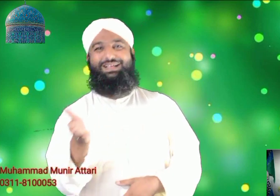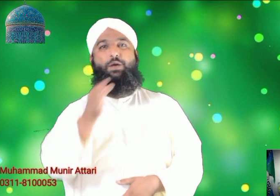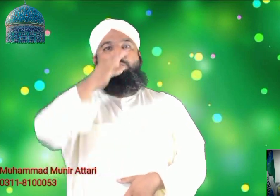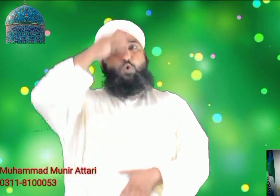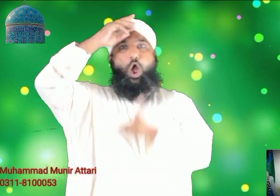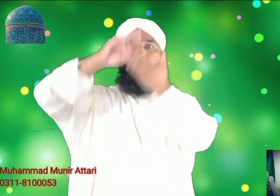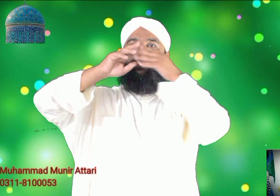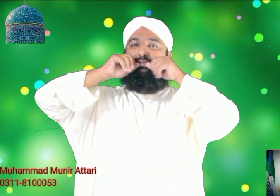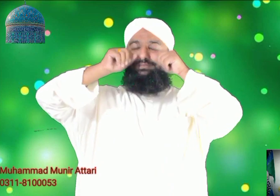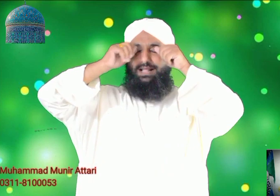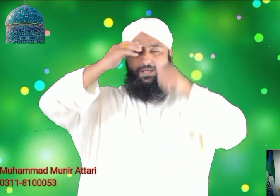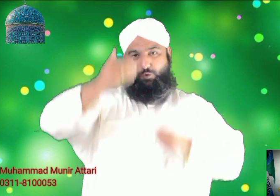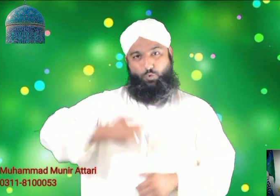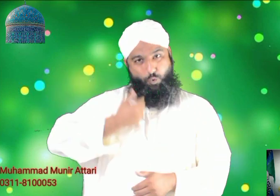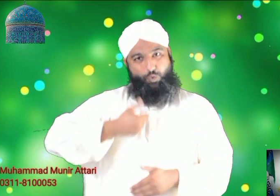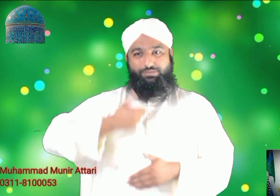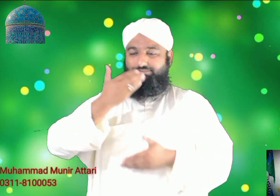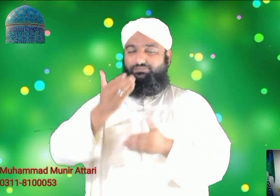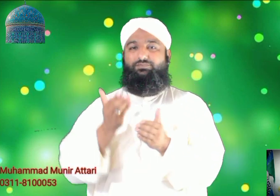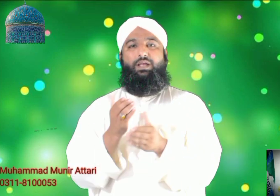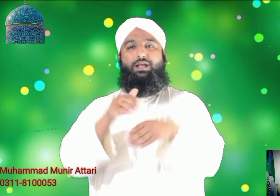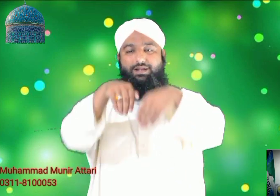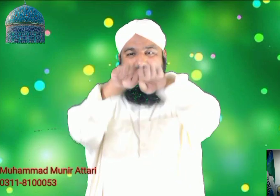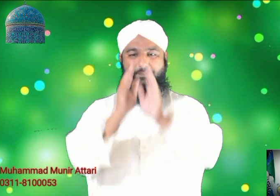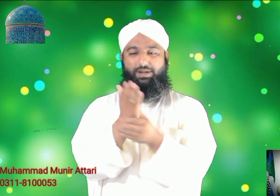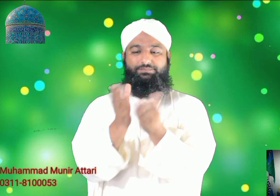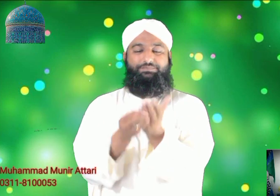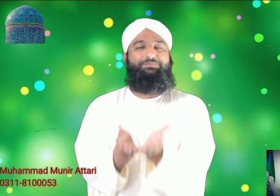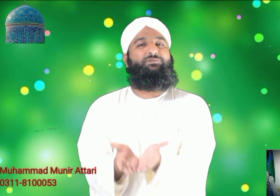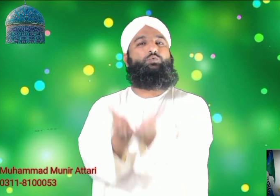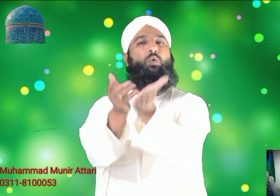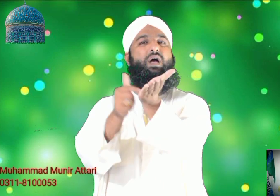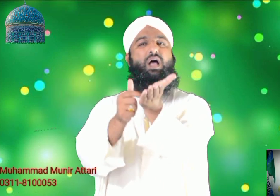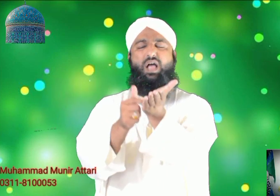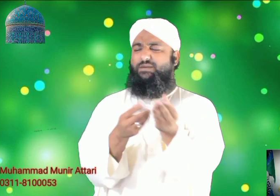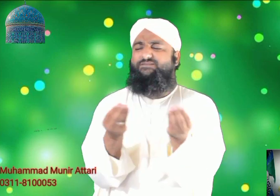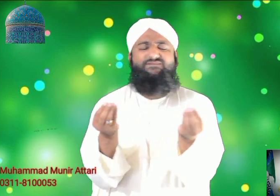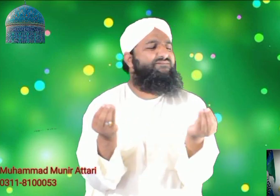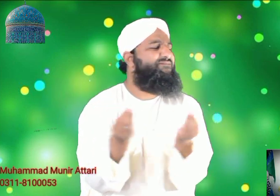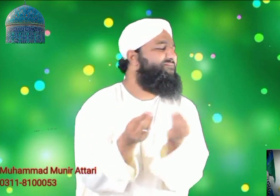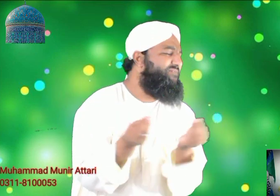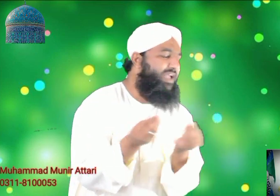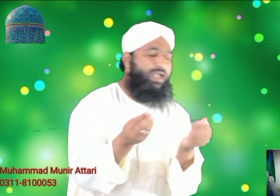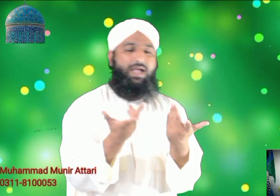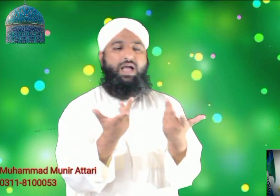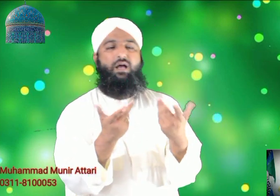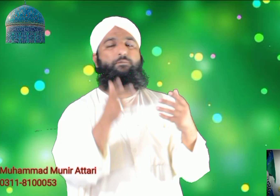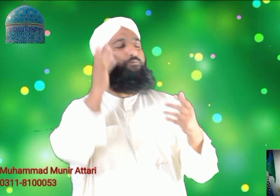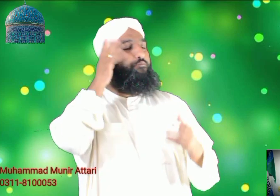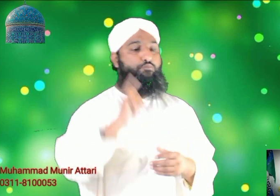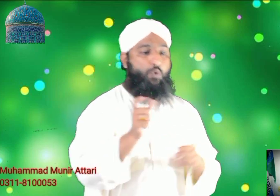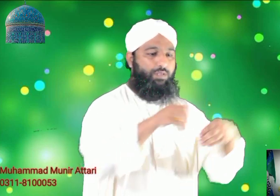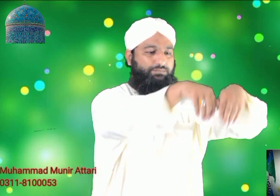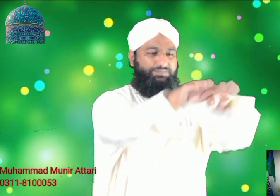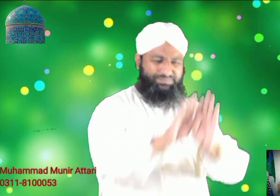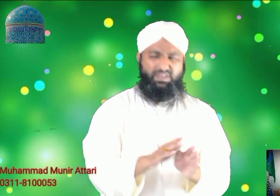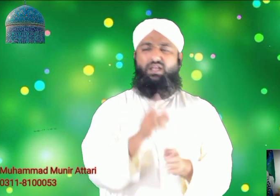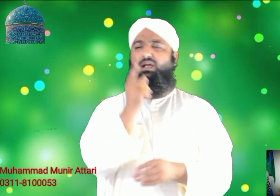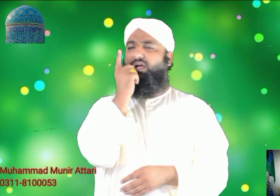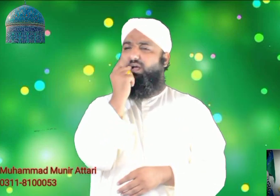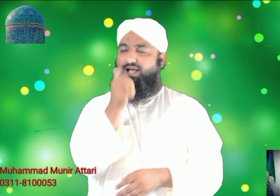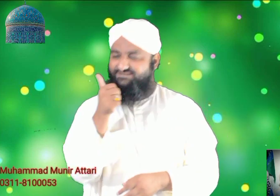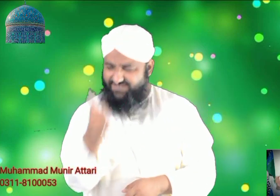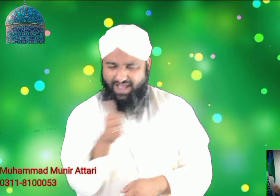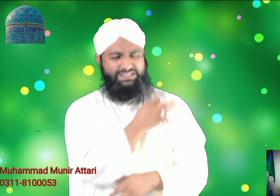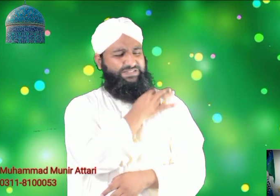قبرستان میں یہ دعا پڑھتے تھے اور ہمیں تعلیم دی ہے. مجھے بتاؤ عام مسلمانوں کی قبرستان میں جا کر، جہاں نیک بھی ہیں، گناہ گار